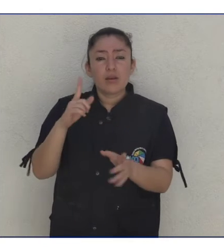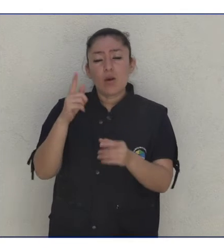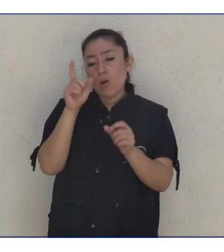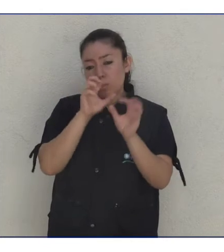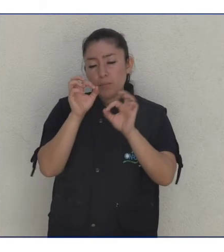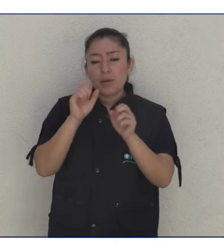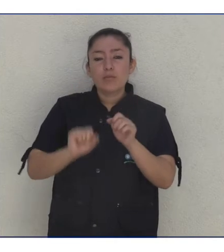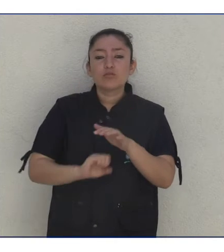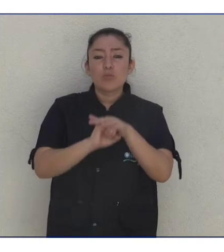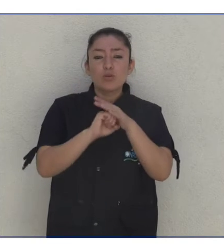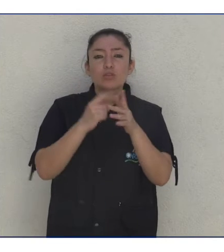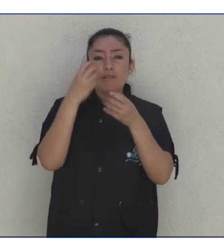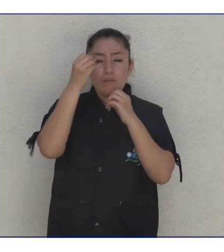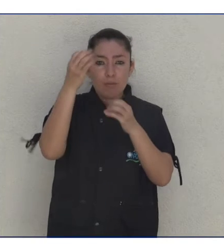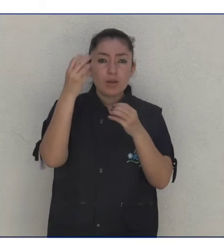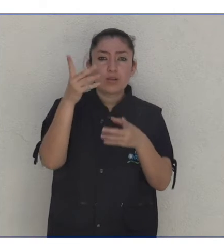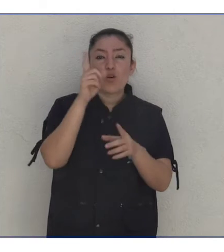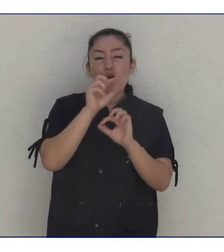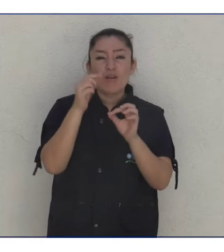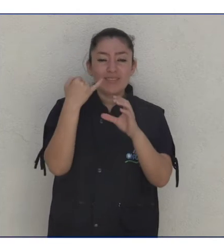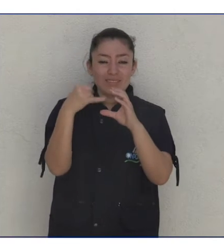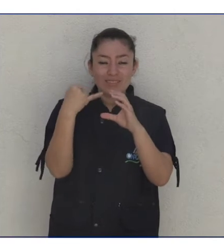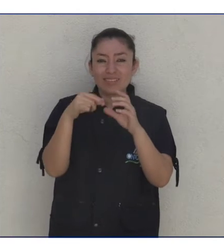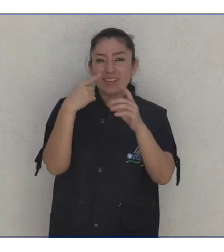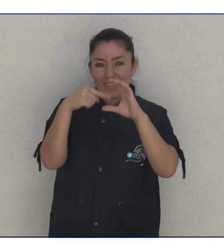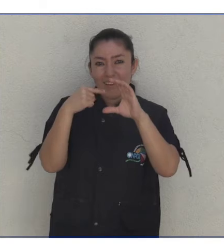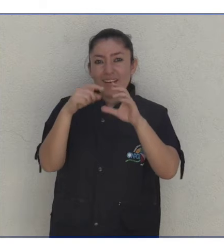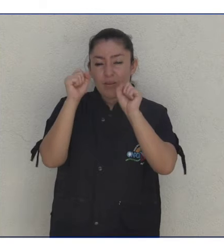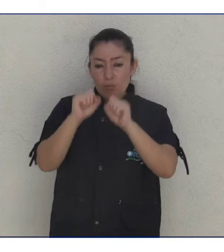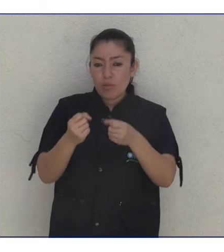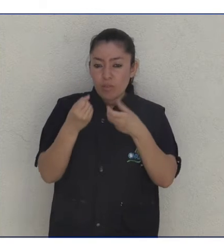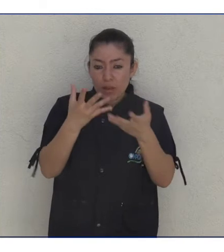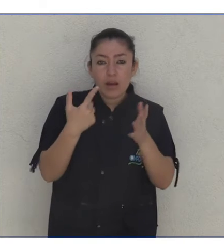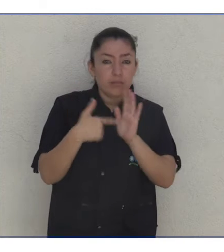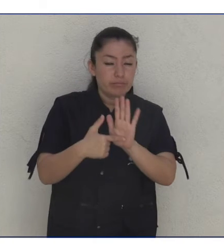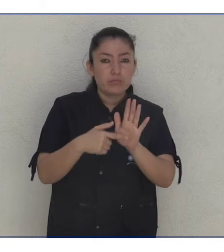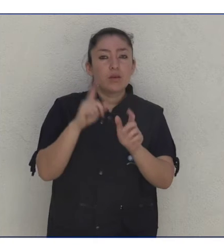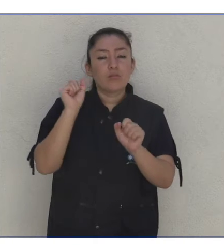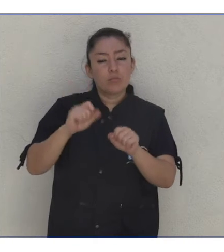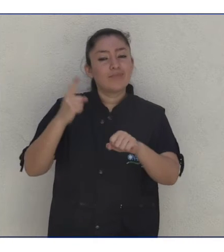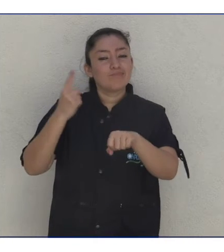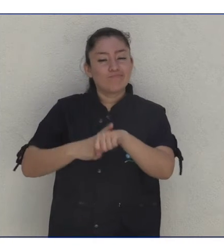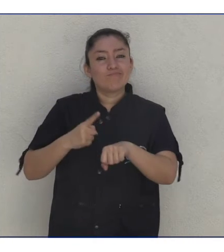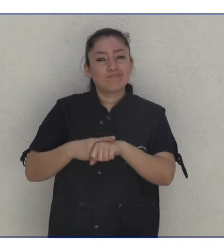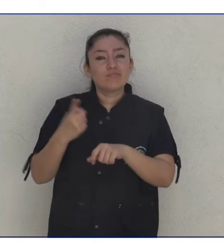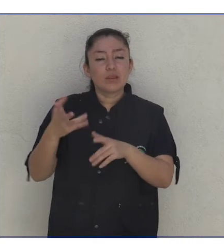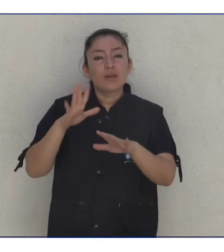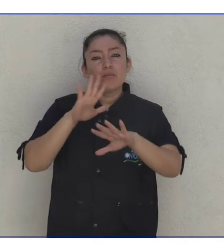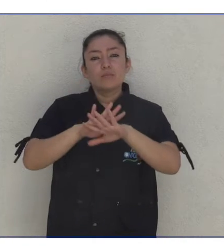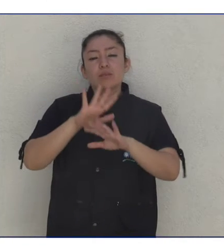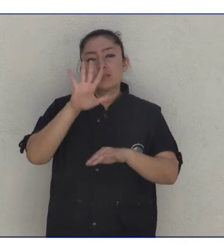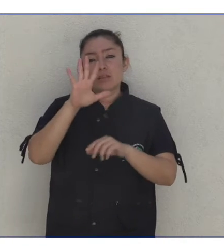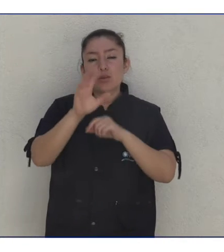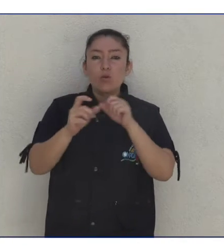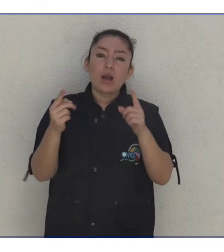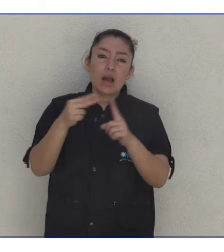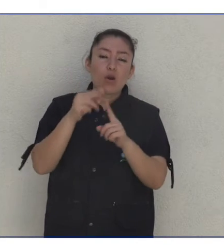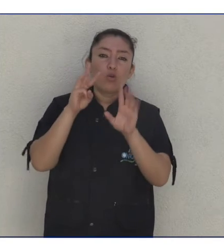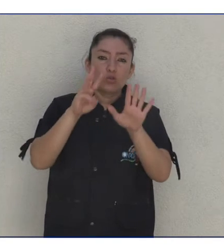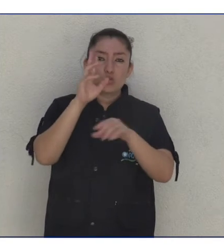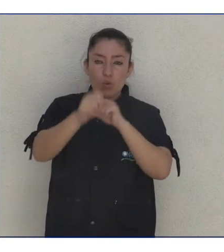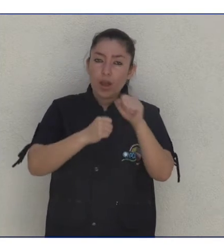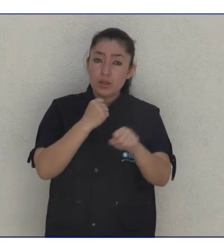soportes informáticos o electrónicos de instituciones públicas, será sancionado con prisión de 5 a 8 años y multa